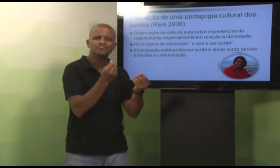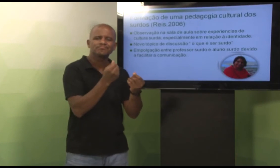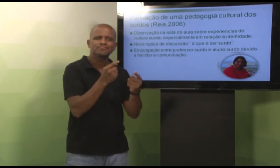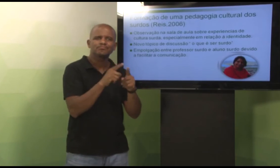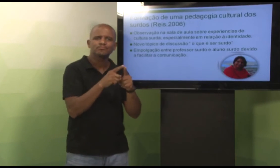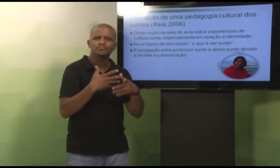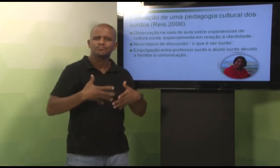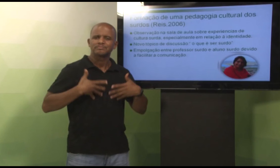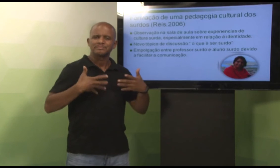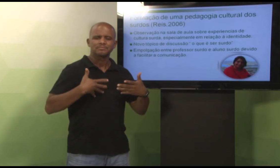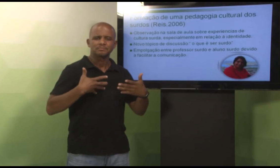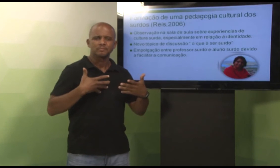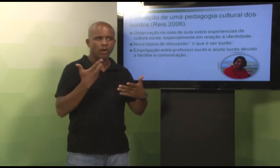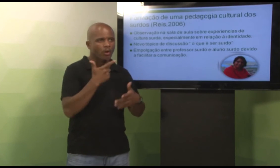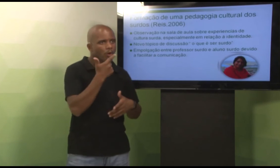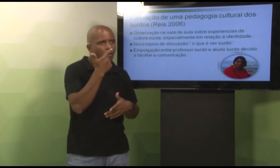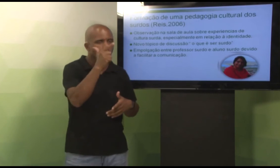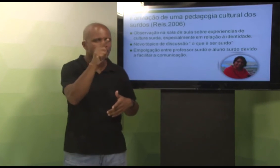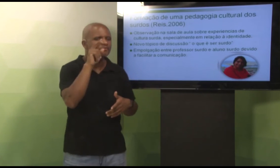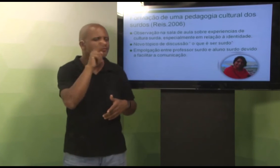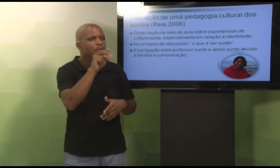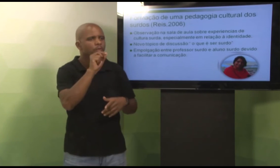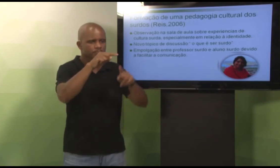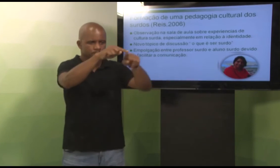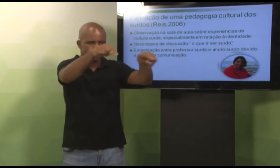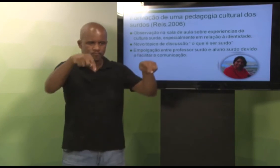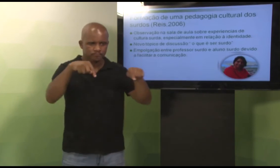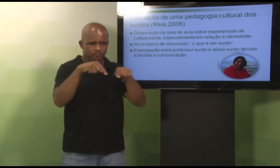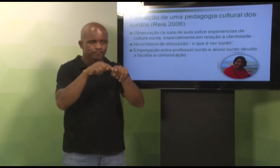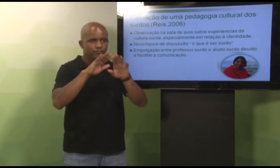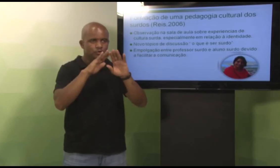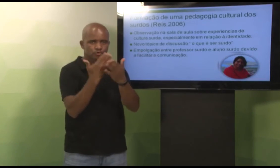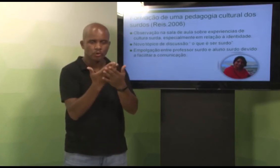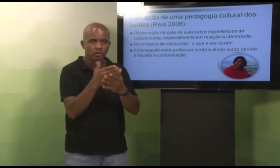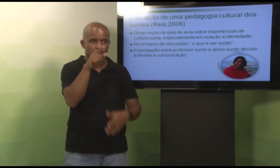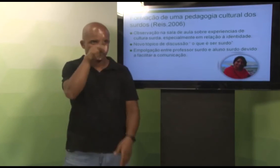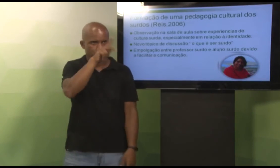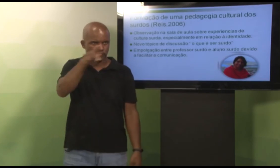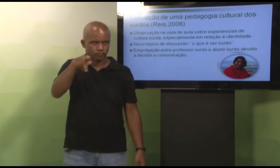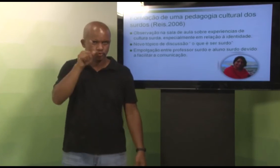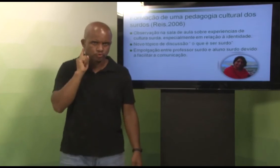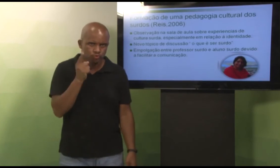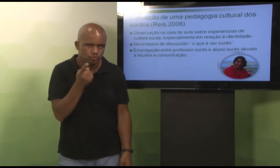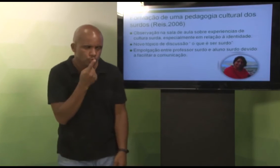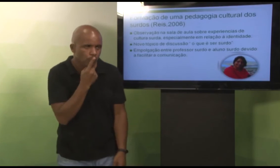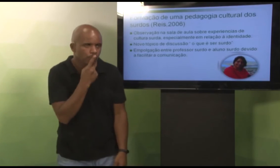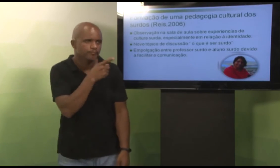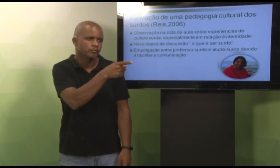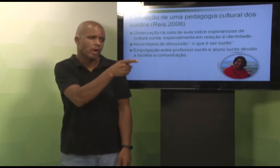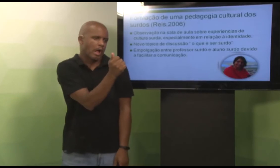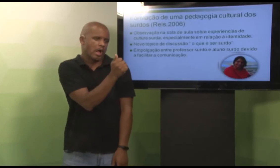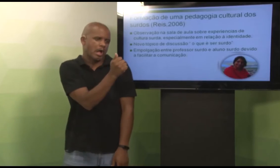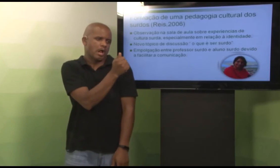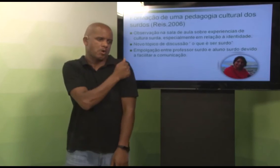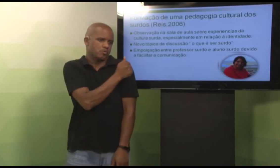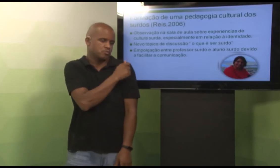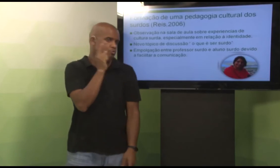professores ouvintes e alunos surdos, contudo não havia interação, não havia estímulo. Já